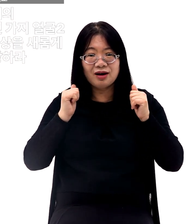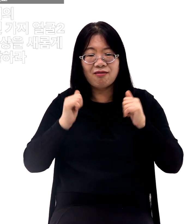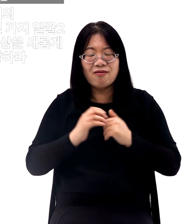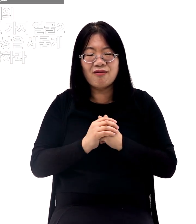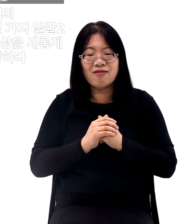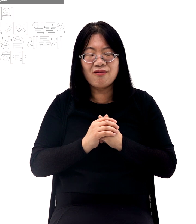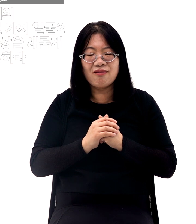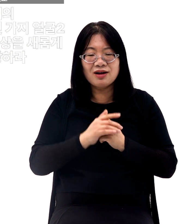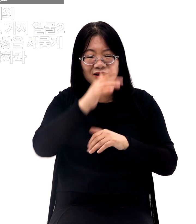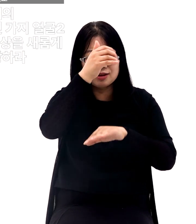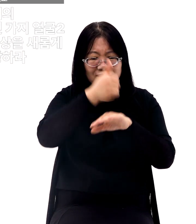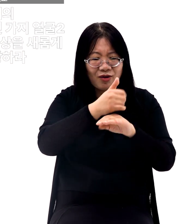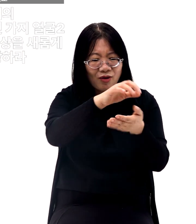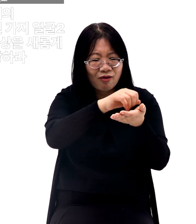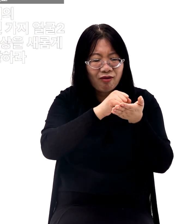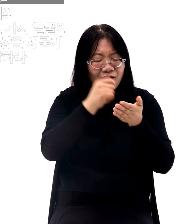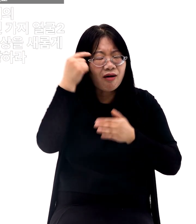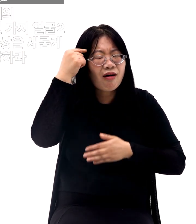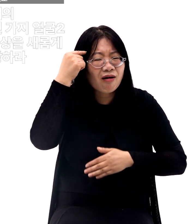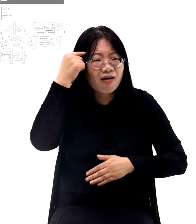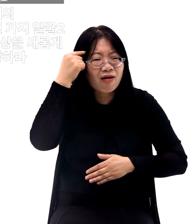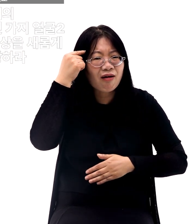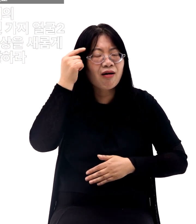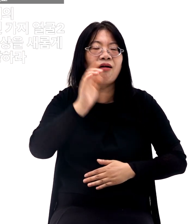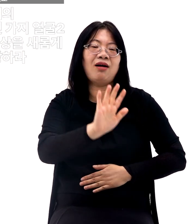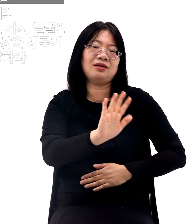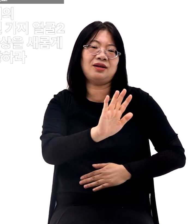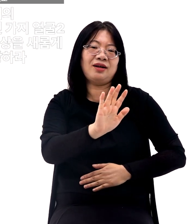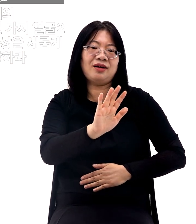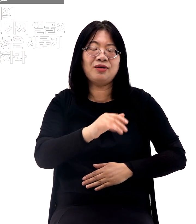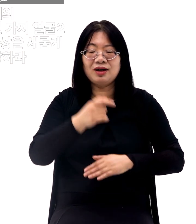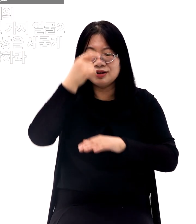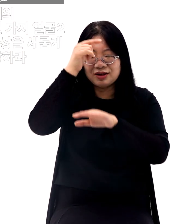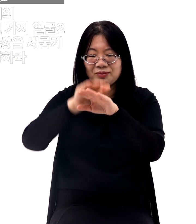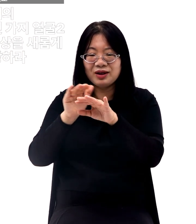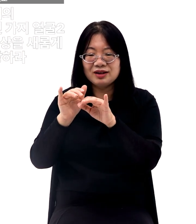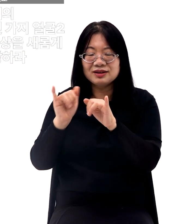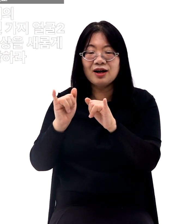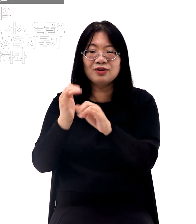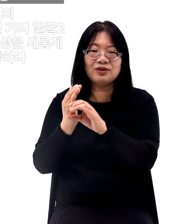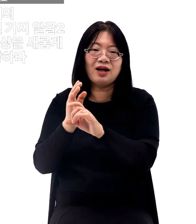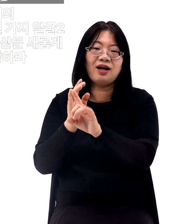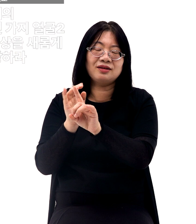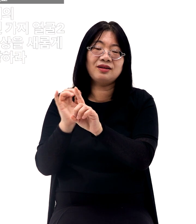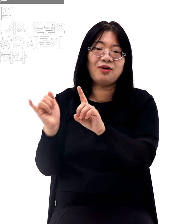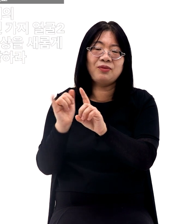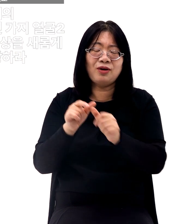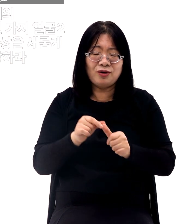이 결과를 얻어낸 줄 알았더니 거기에 예배자들 중에 하나가